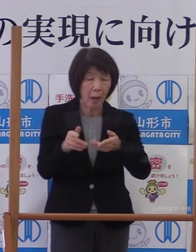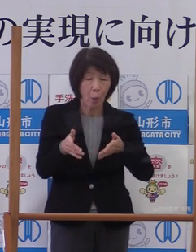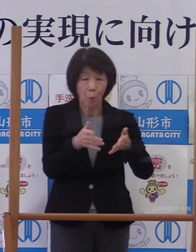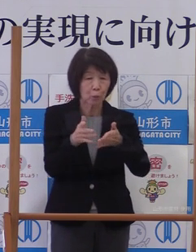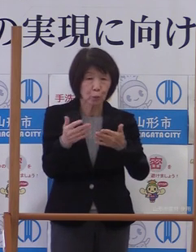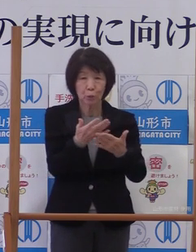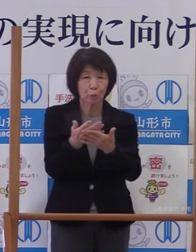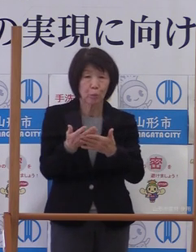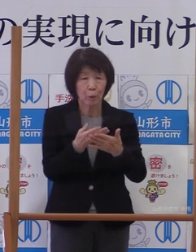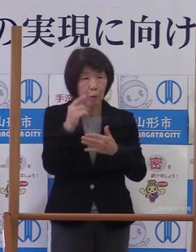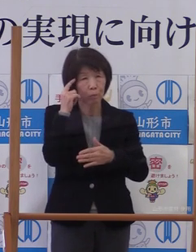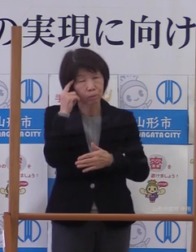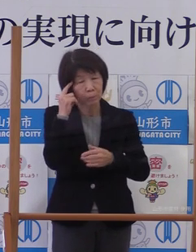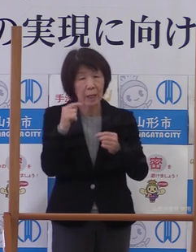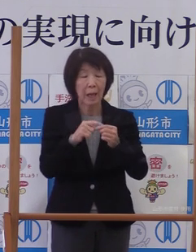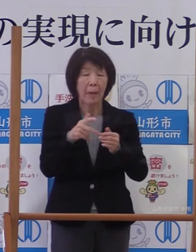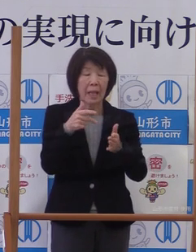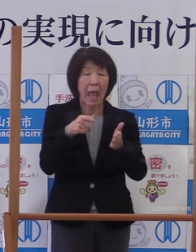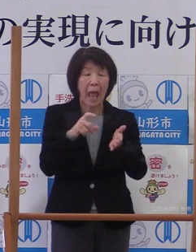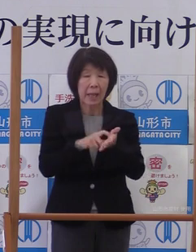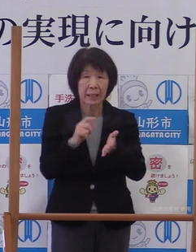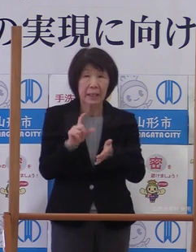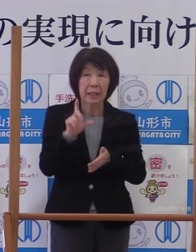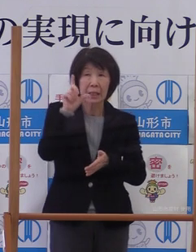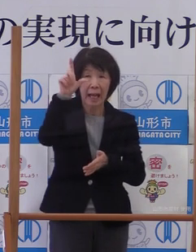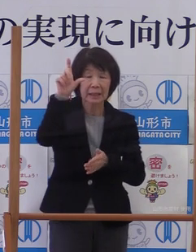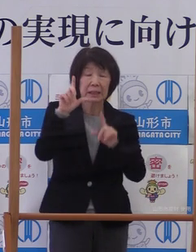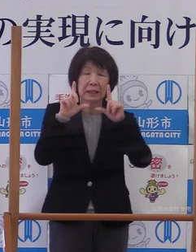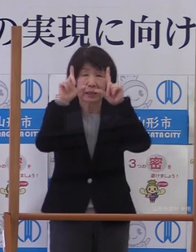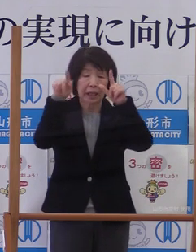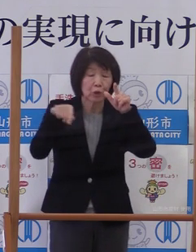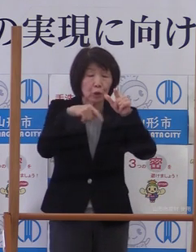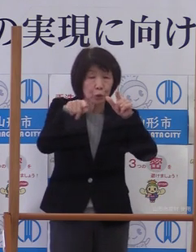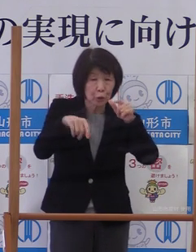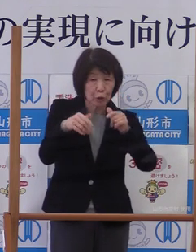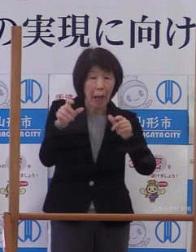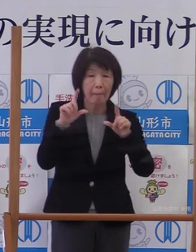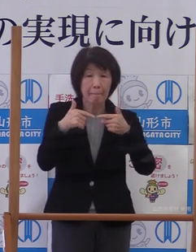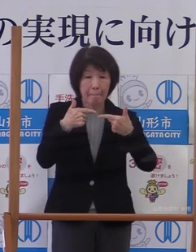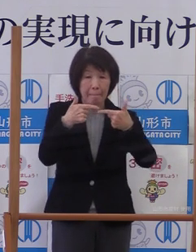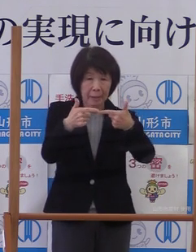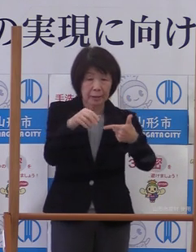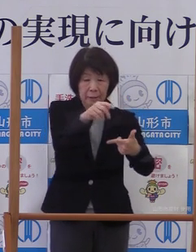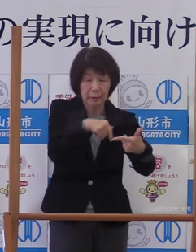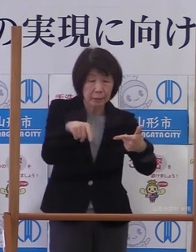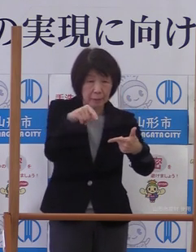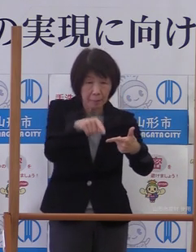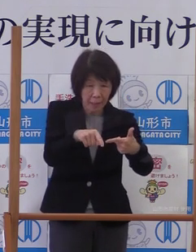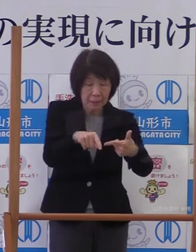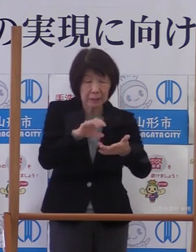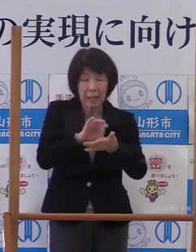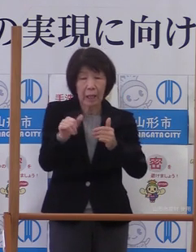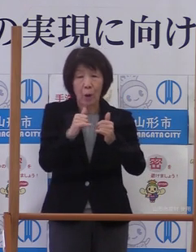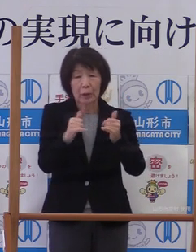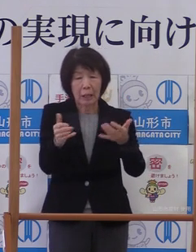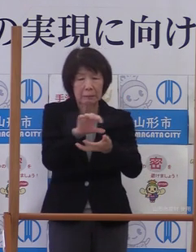として、山形駅東口バスプールにおけるバス発着の集中による利用者の混雑状況を回避するため